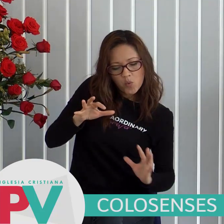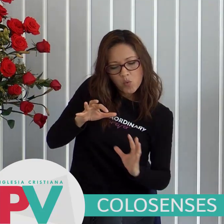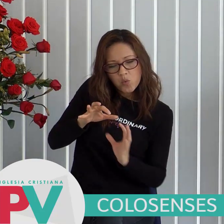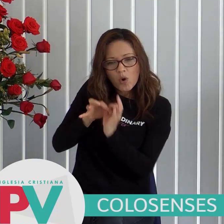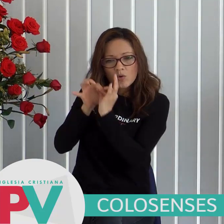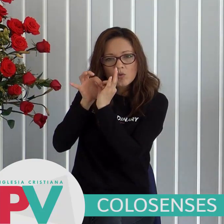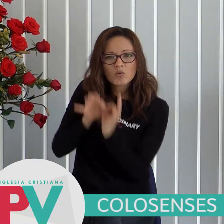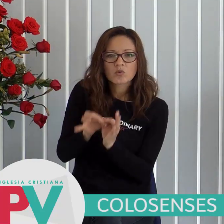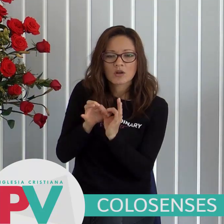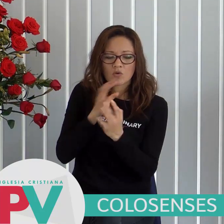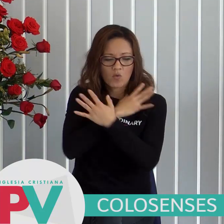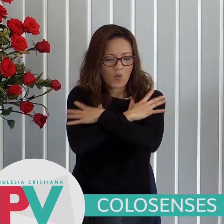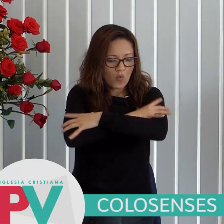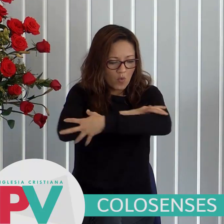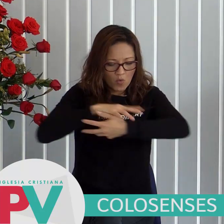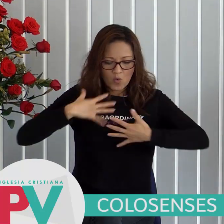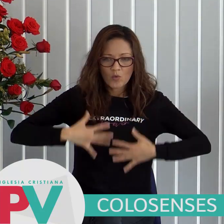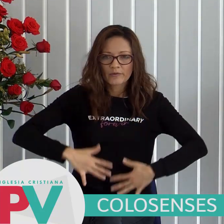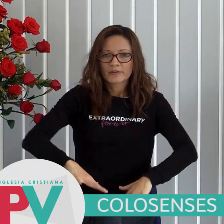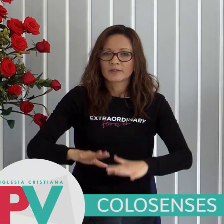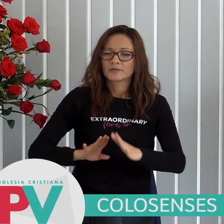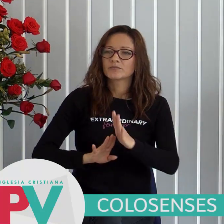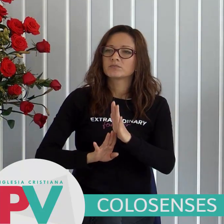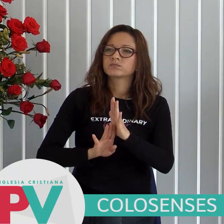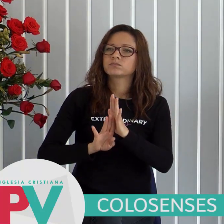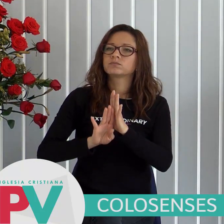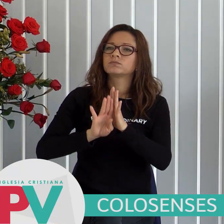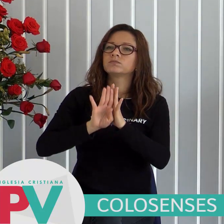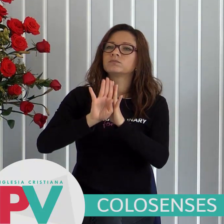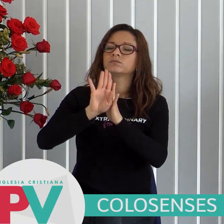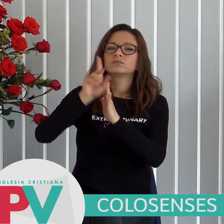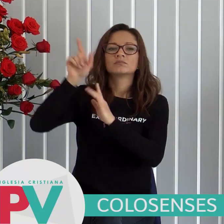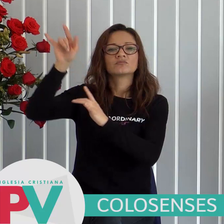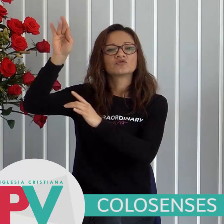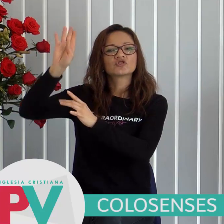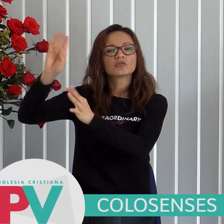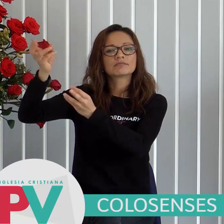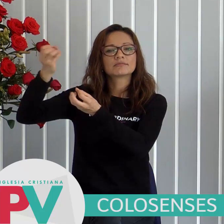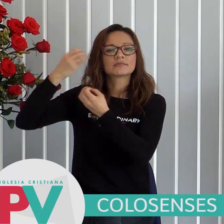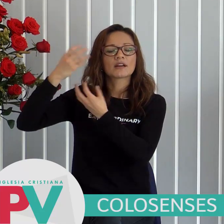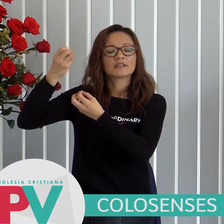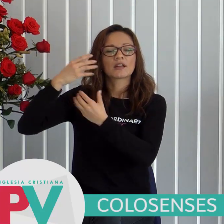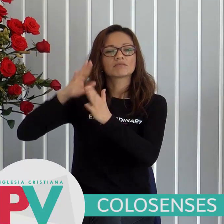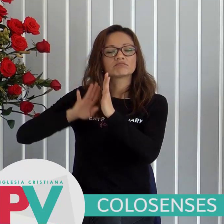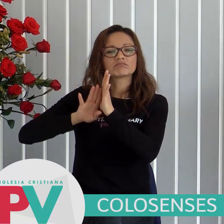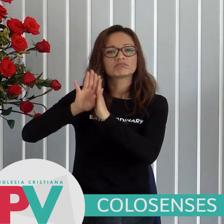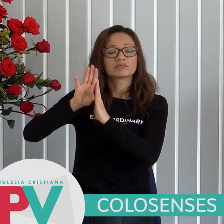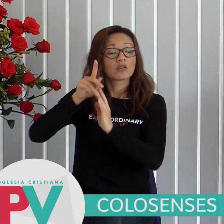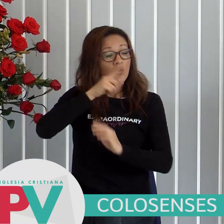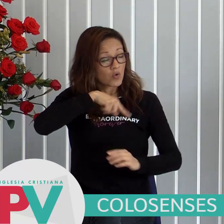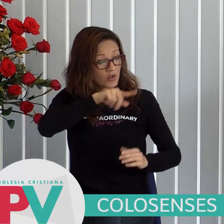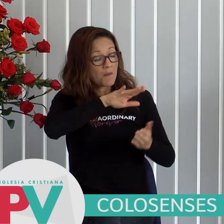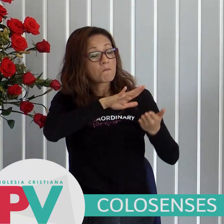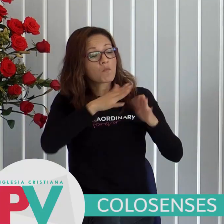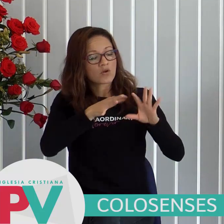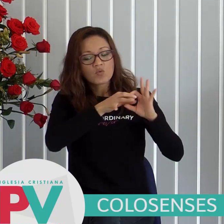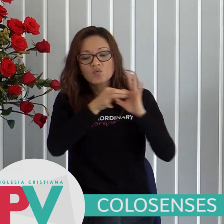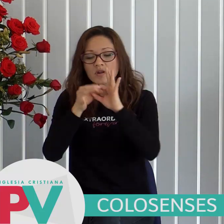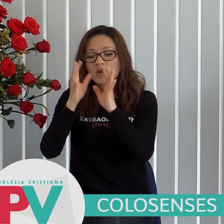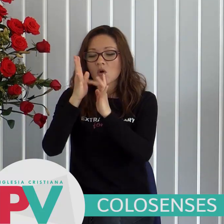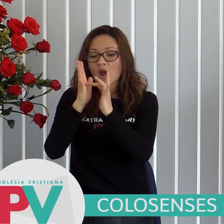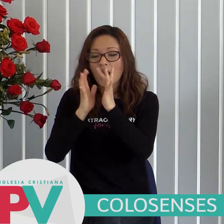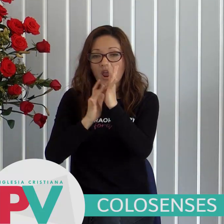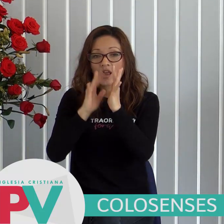coyunturas y ligamentos, crece con el crecimiento que da Dios. Pues si habéis muerto con Cristo en cuanto a